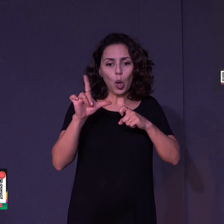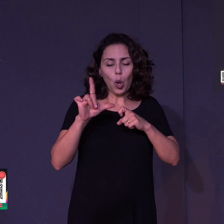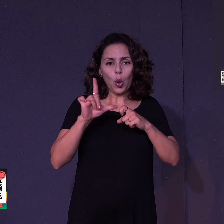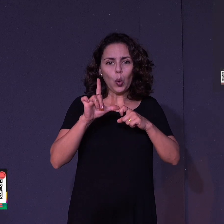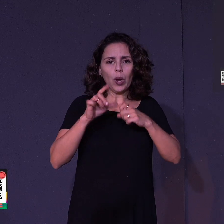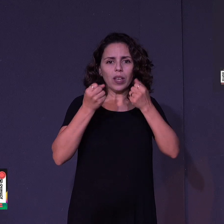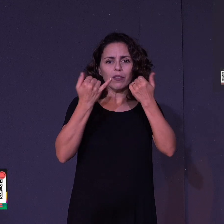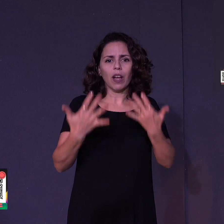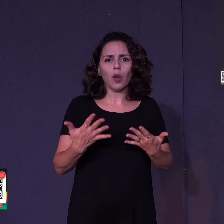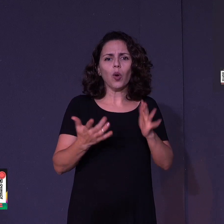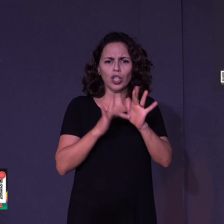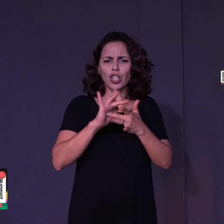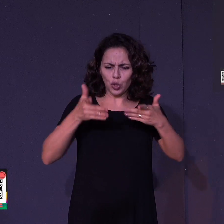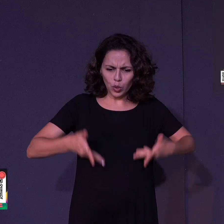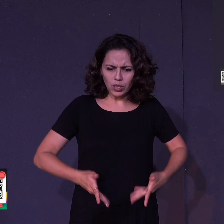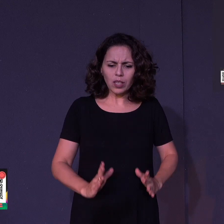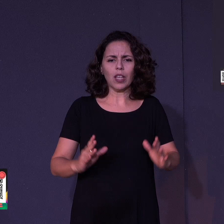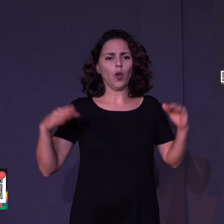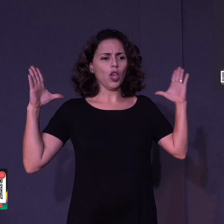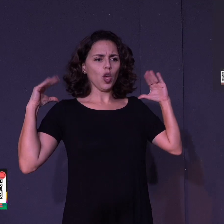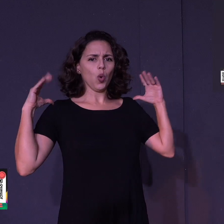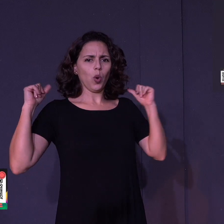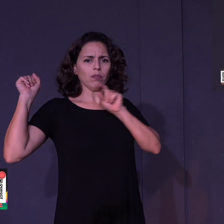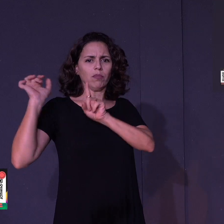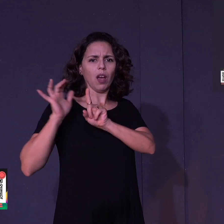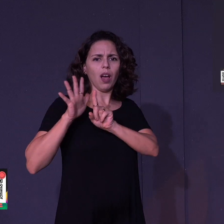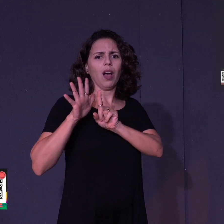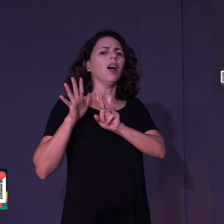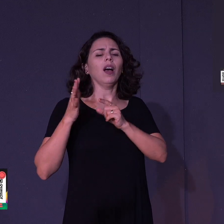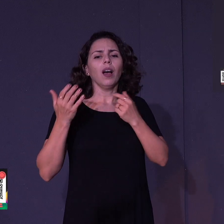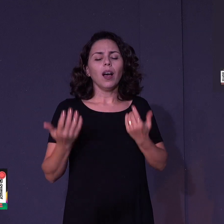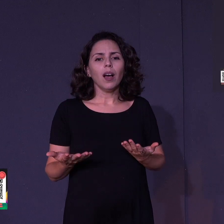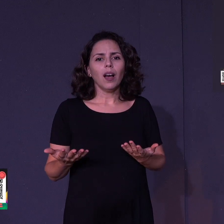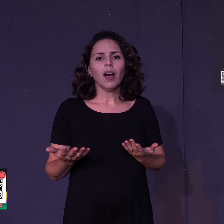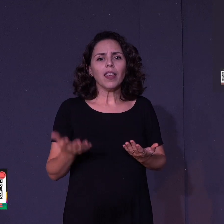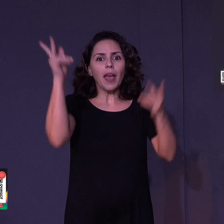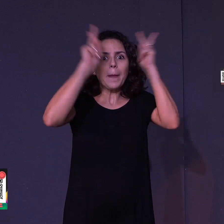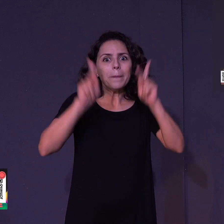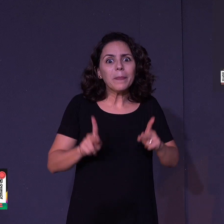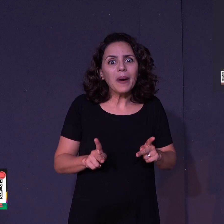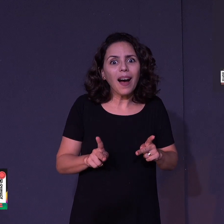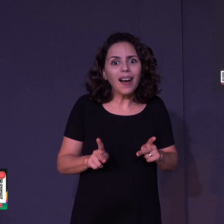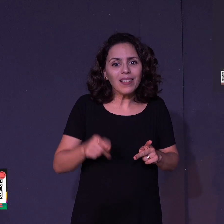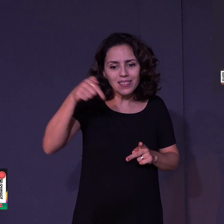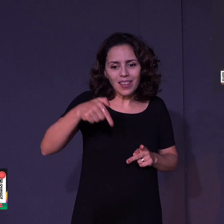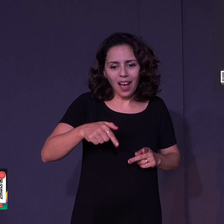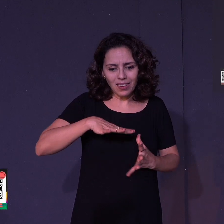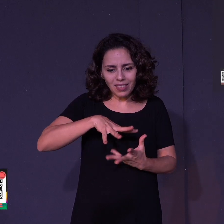Cristo, que os anjos proclamariam que a paz de Deus acabara de chegar na terra. Lucas capítulo